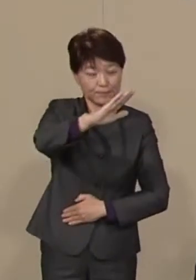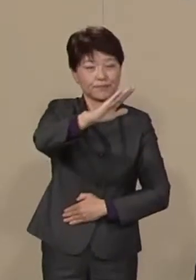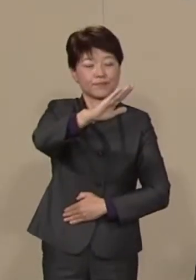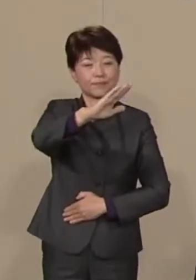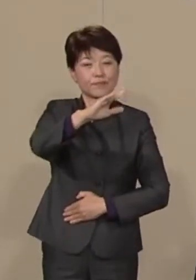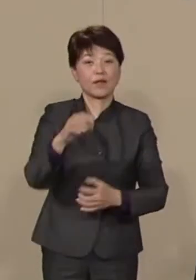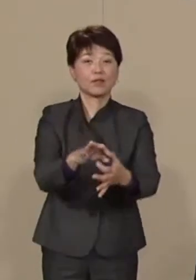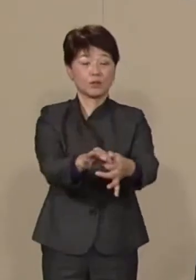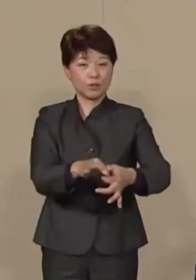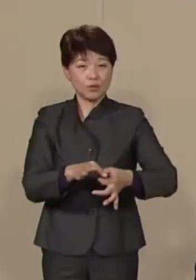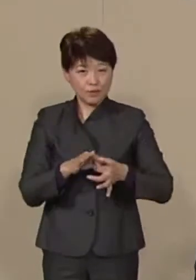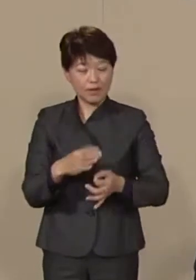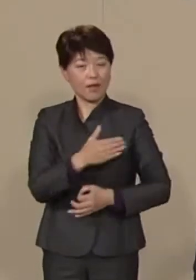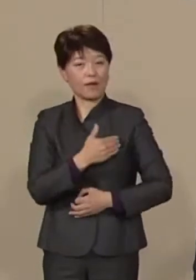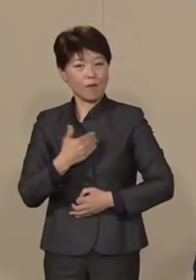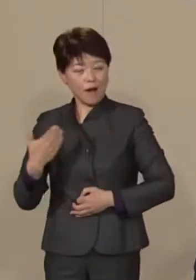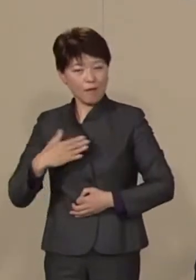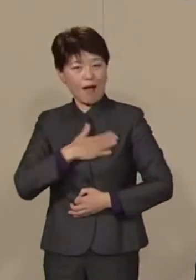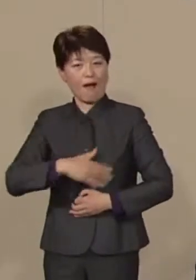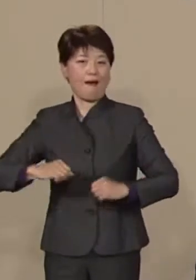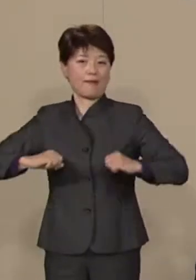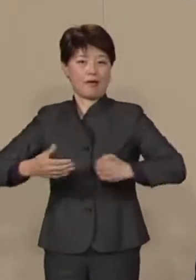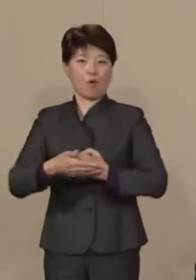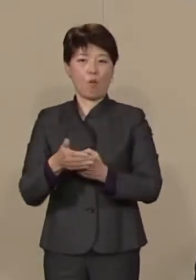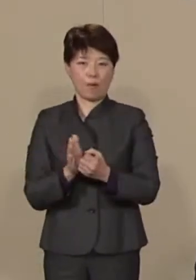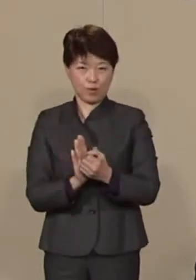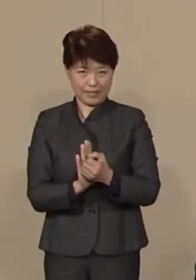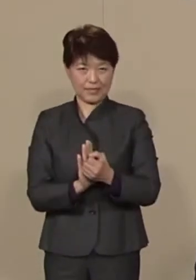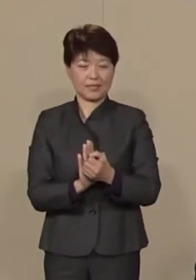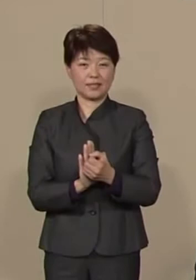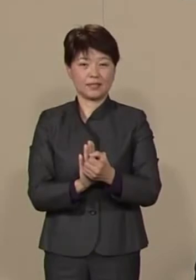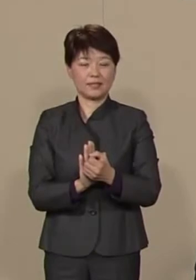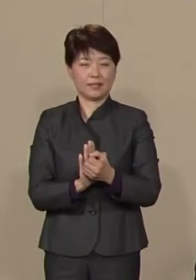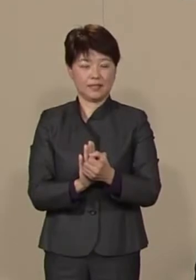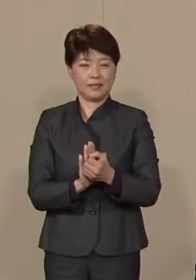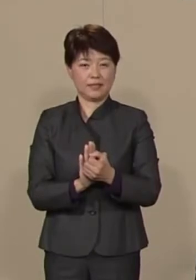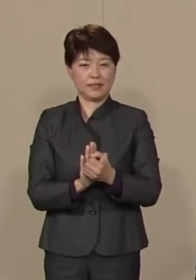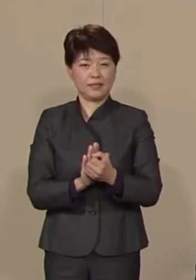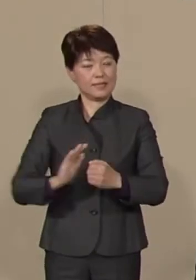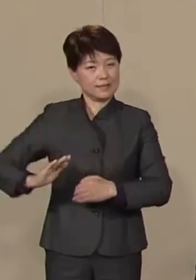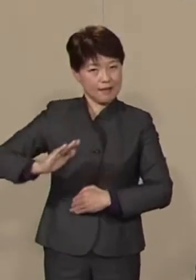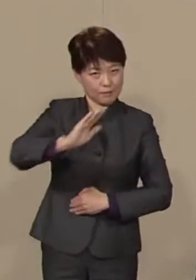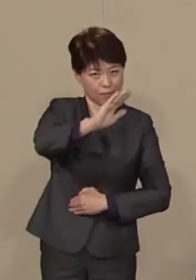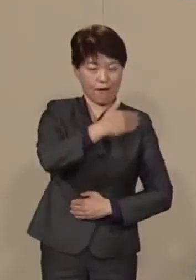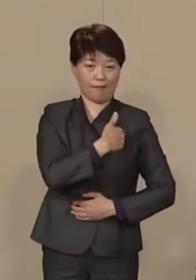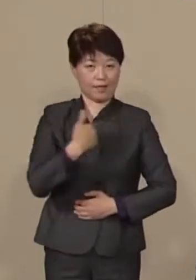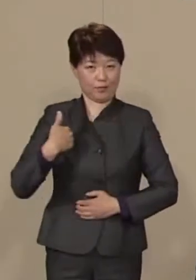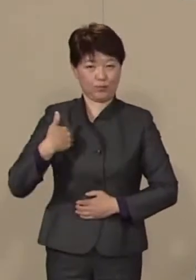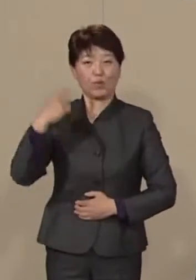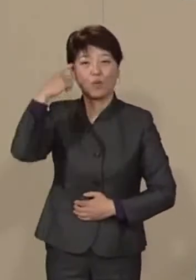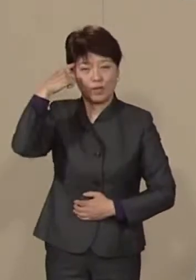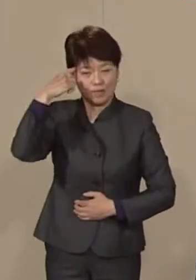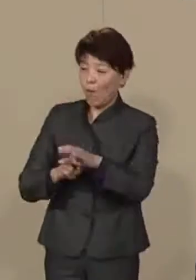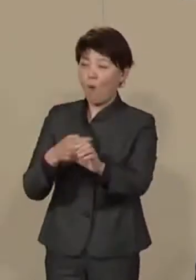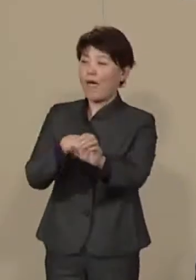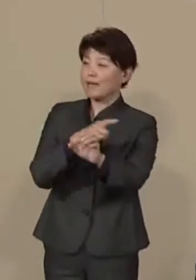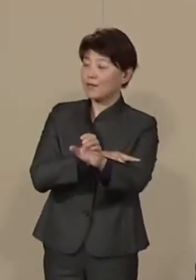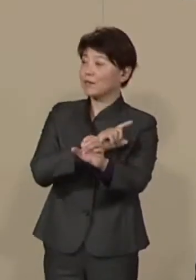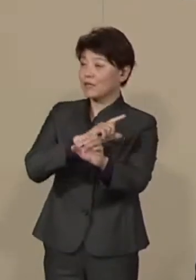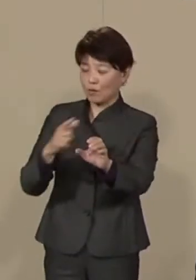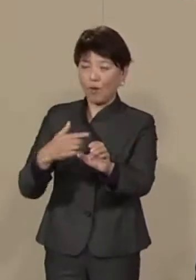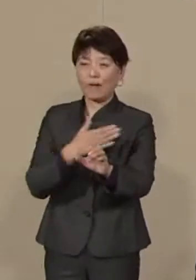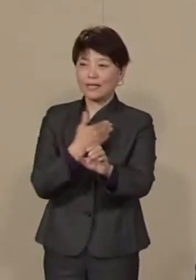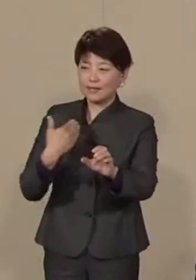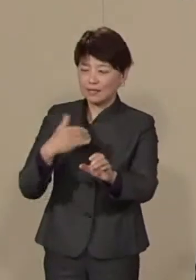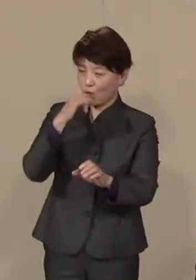よって裏では健康を守りへ大きな成長を果たしていくことができると思います私たちの得意分野